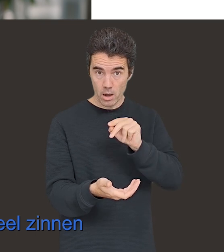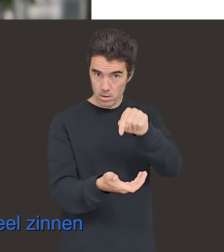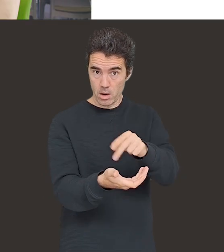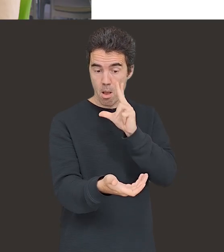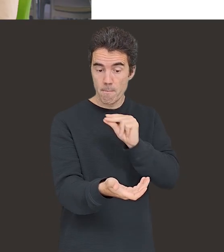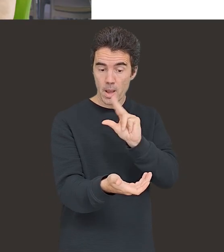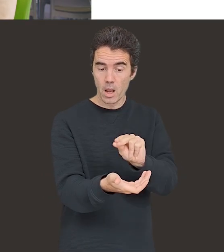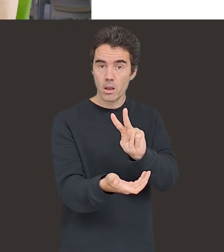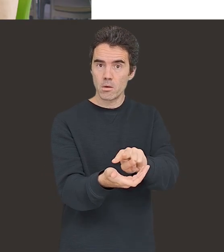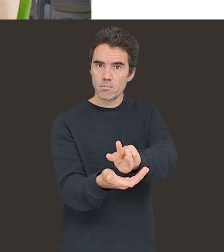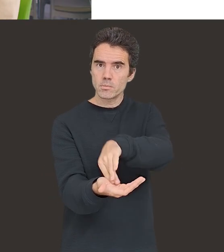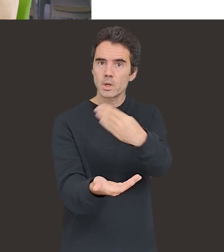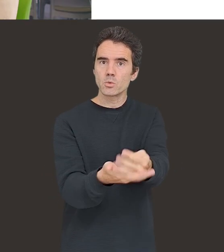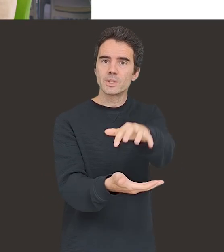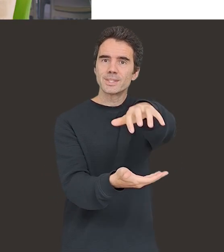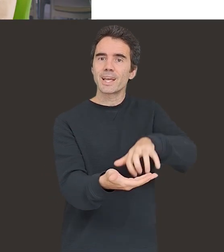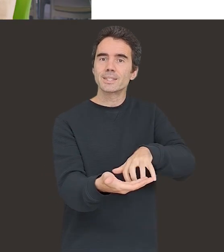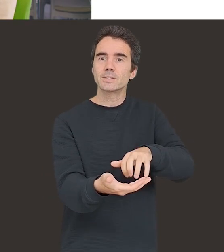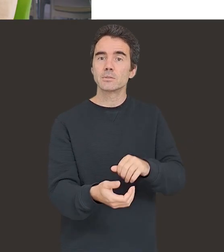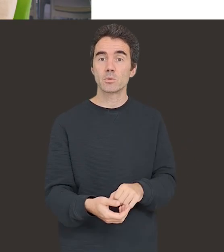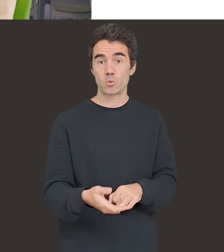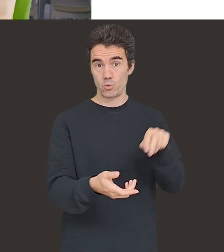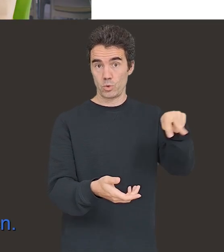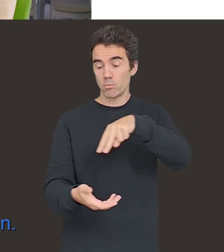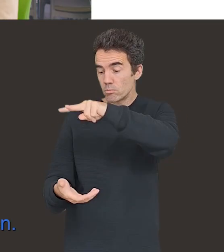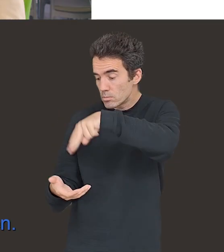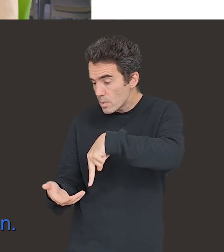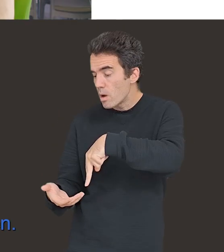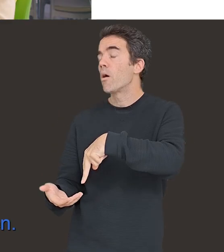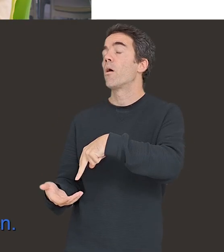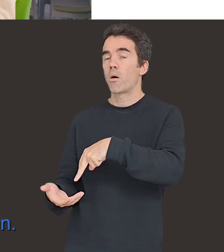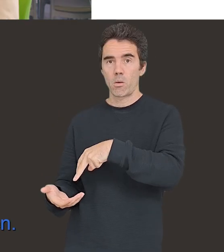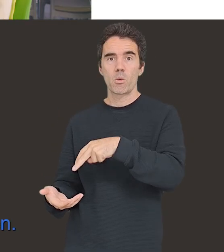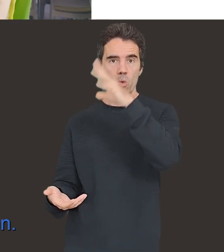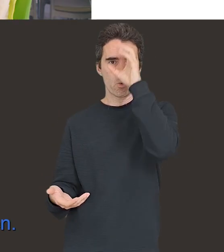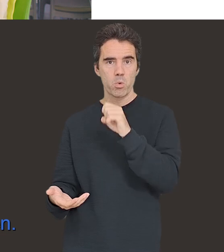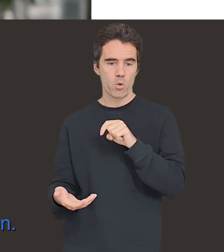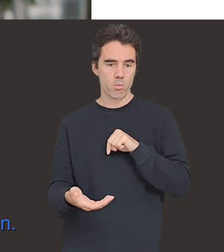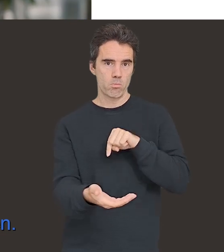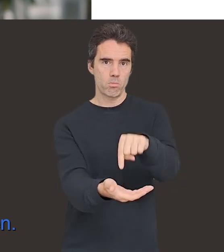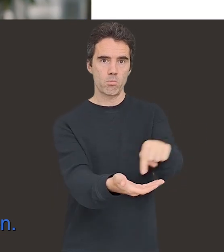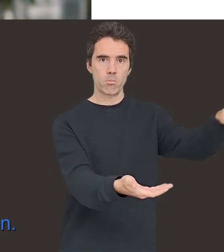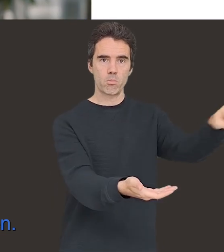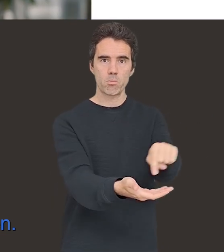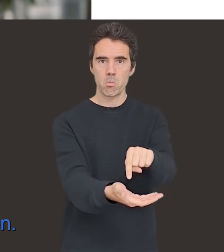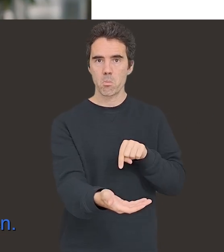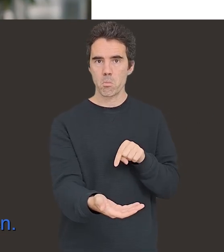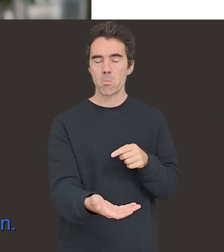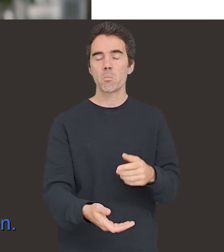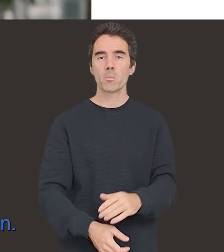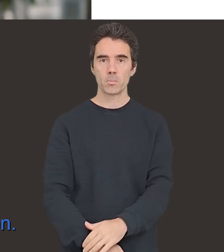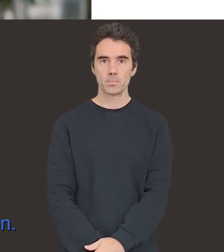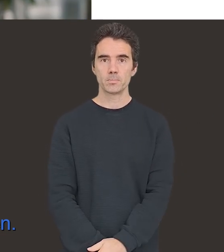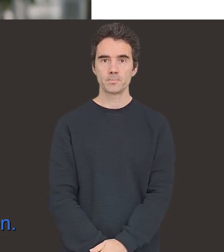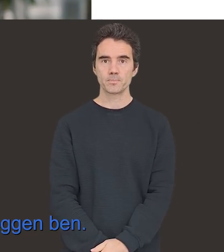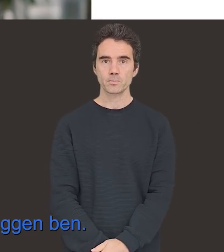choses comme ça, on allume cette application sur son téléphone et moi, je communique lui tout ce que je